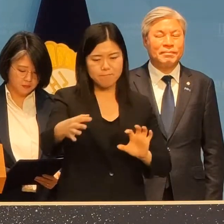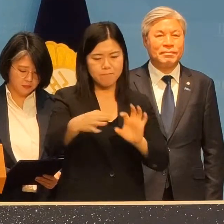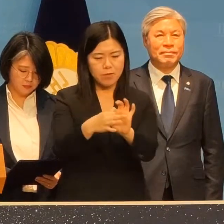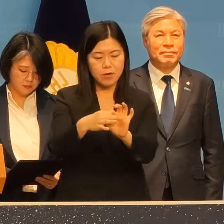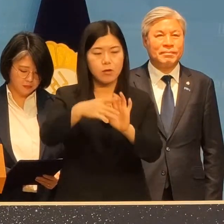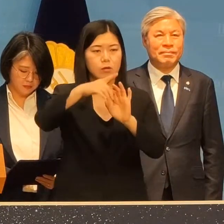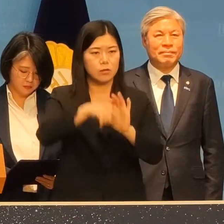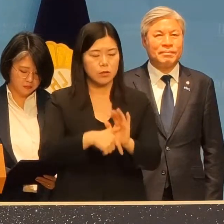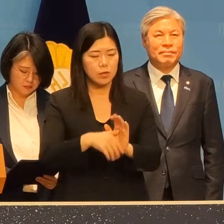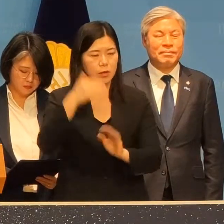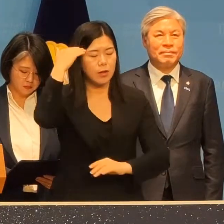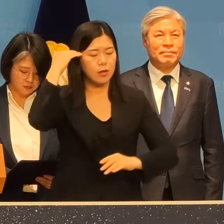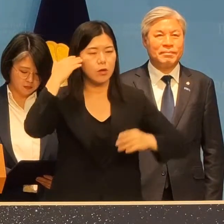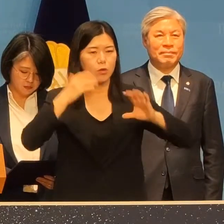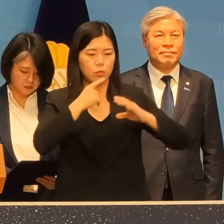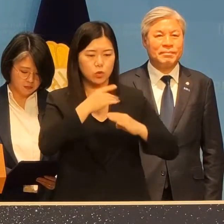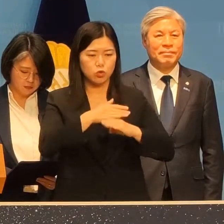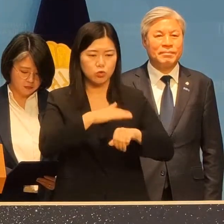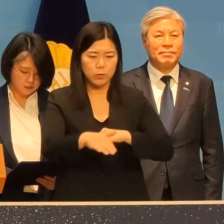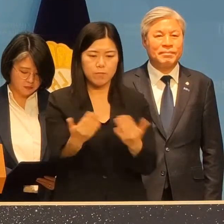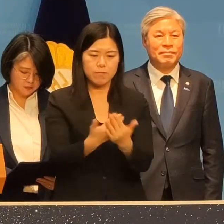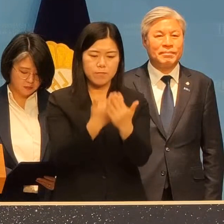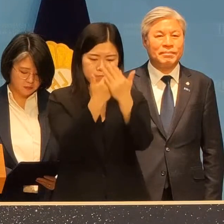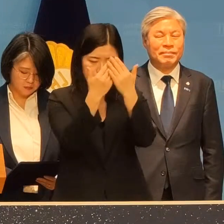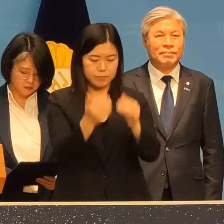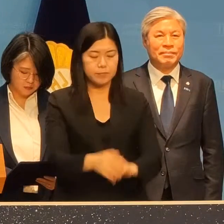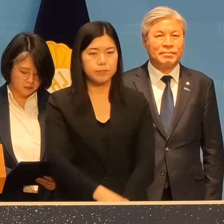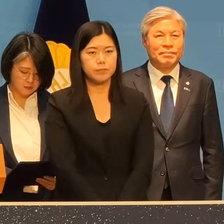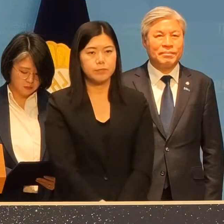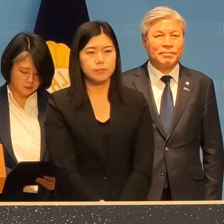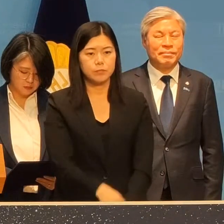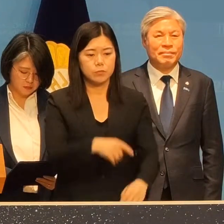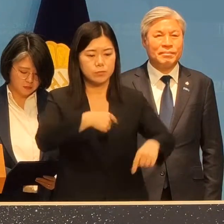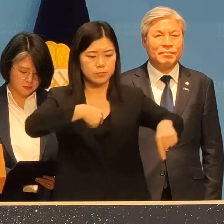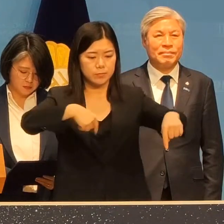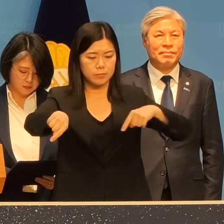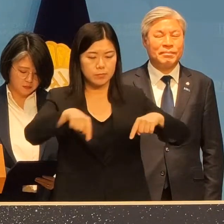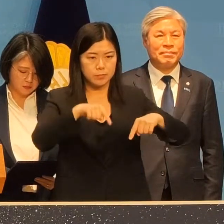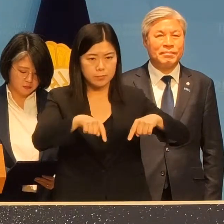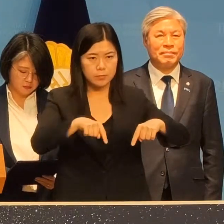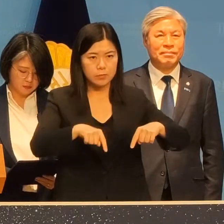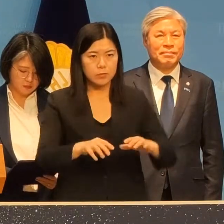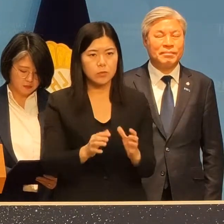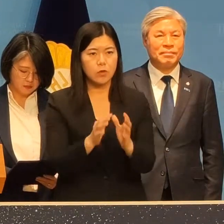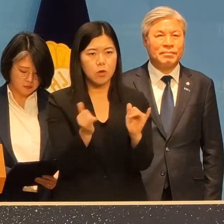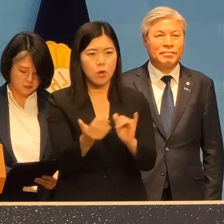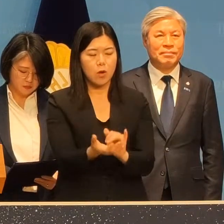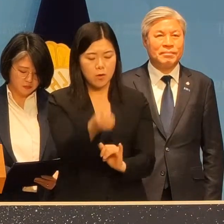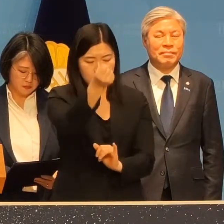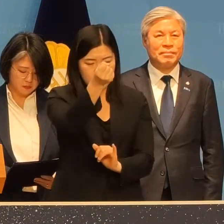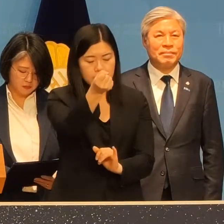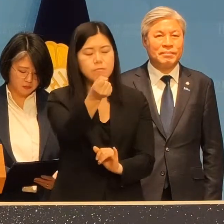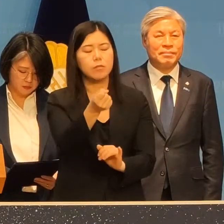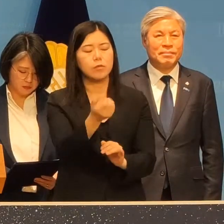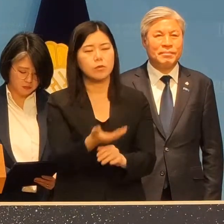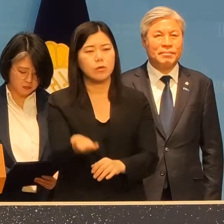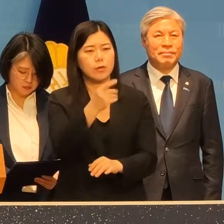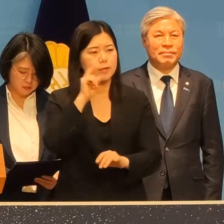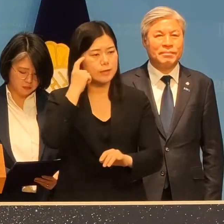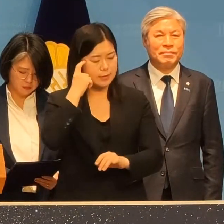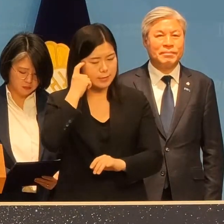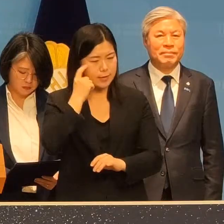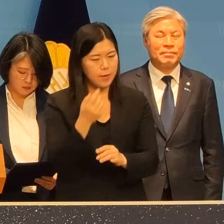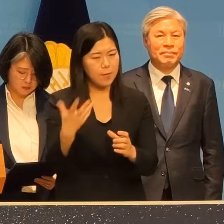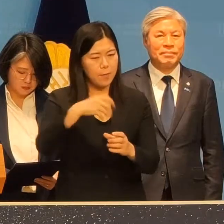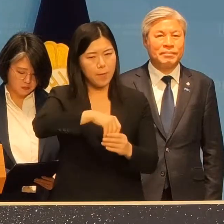대한민국의 민주주의가 전진했습니다. 정치의 주권자의 다양한 의사가 반영되는 만큼